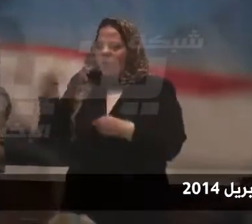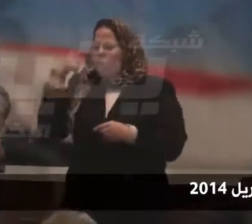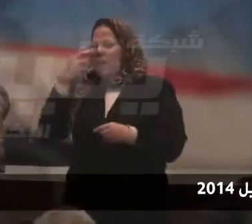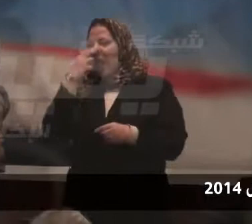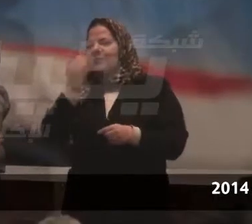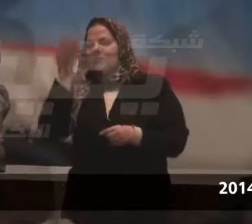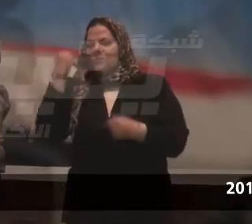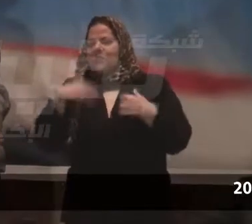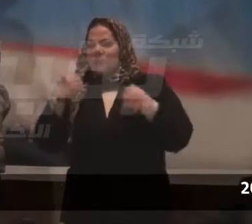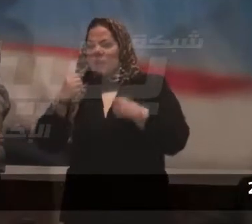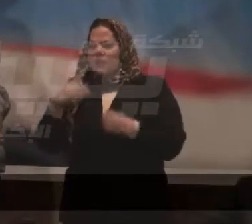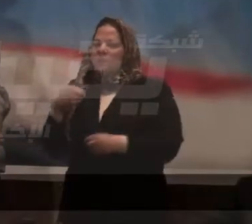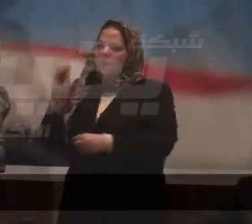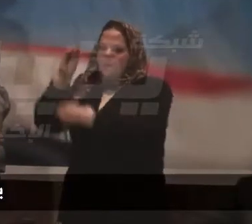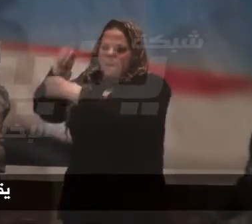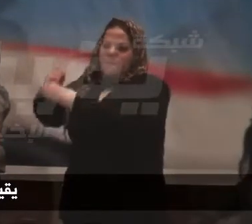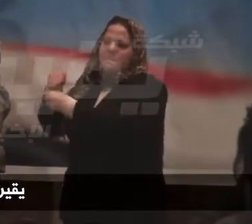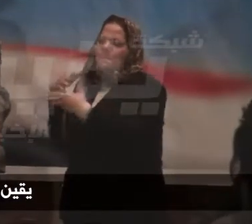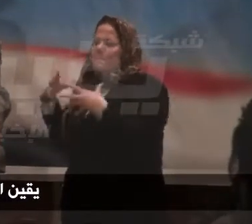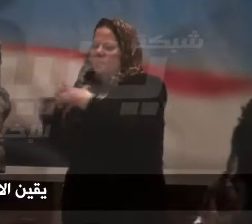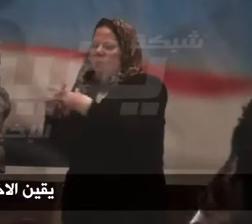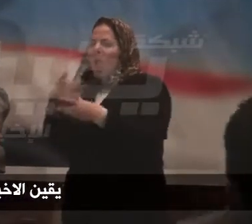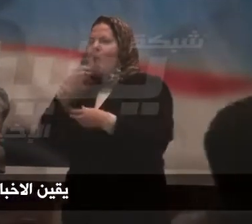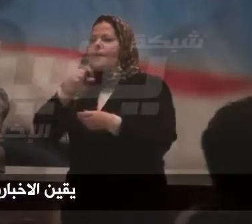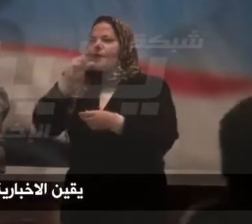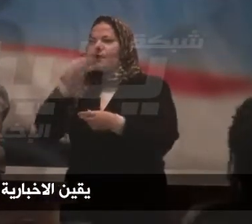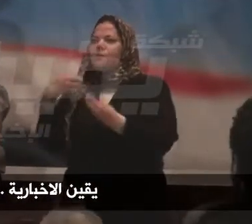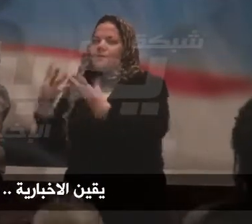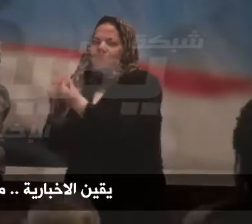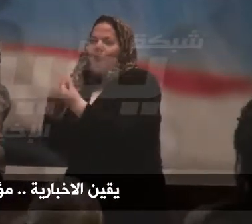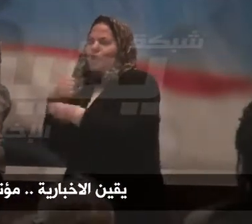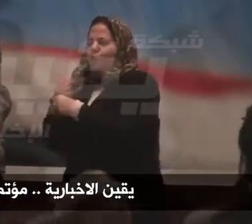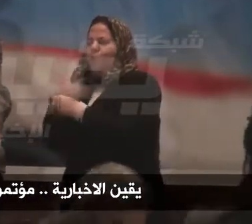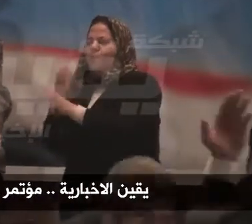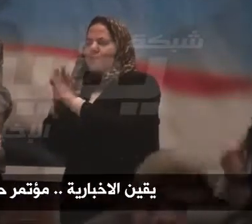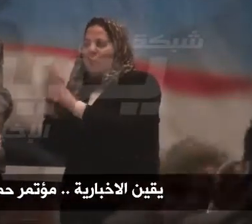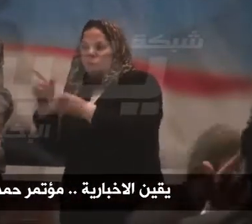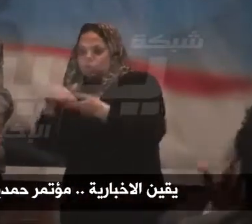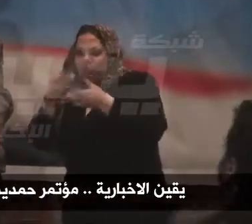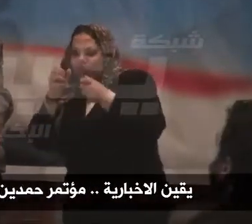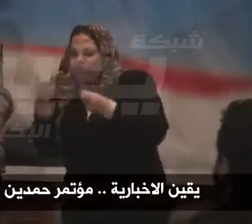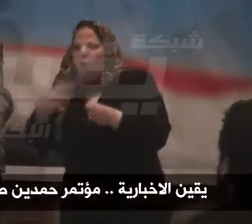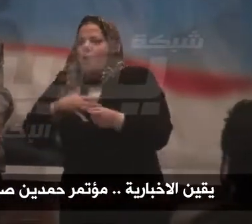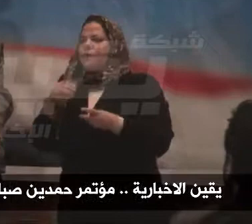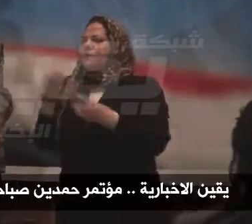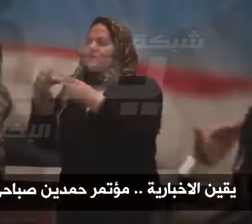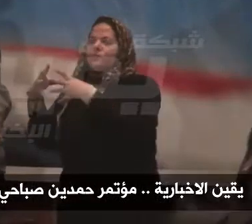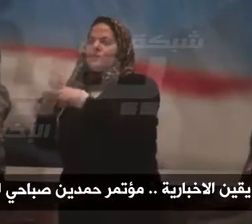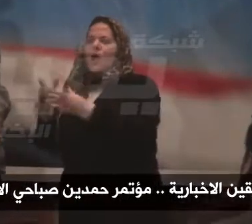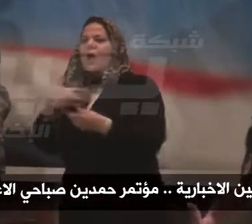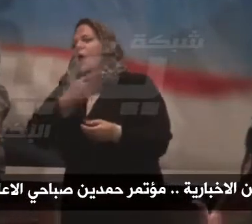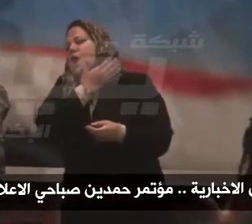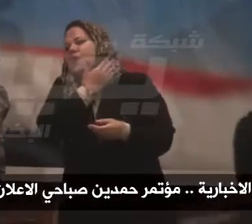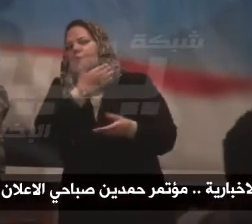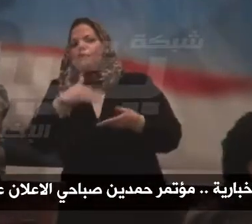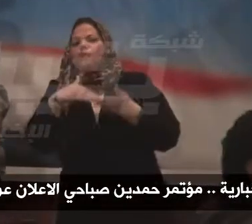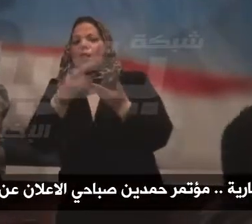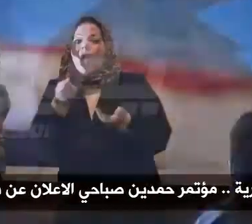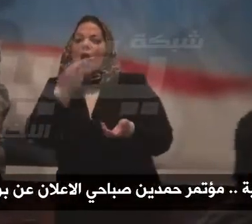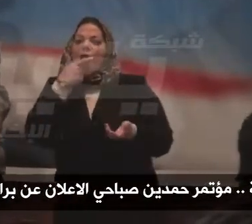برنامجا صحيا وعلاجيا يكفي حاجات المصريين. نحن نؤمن بأن